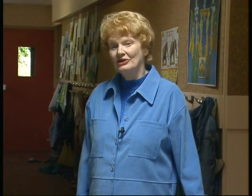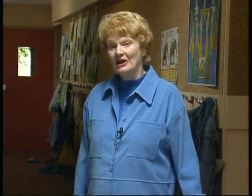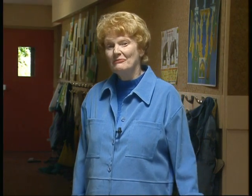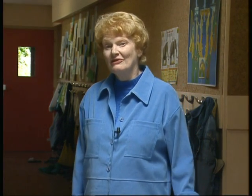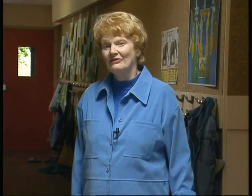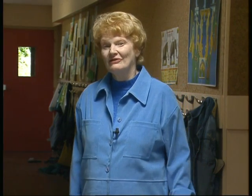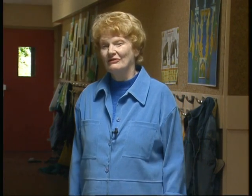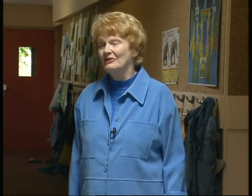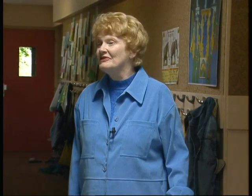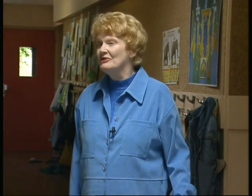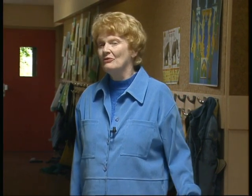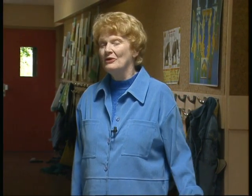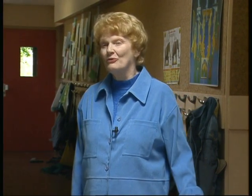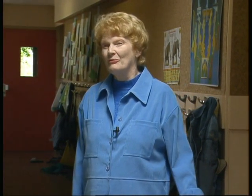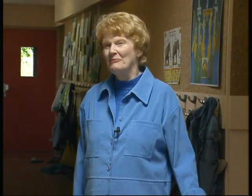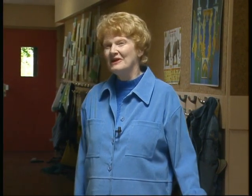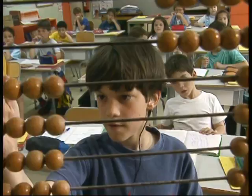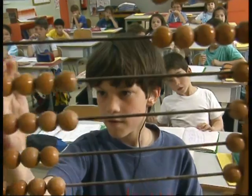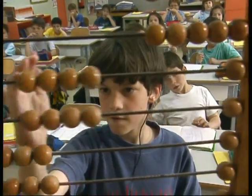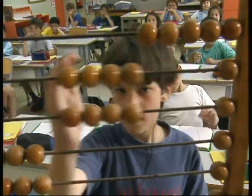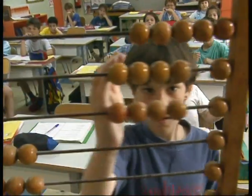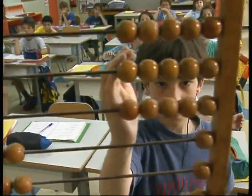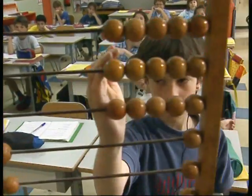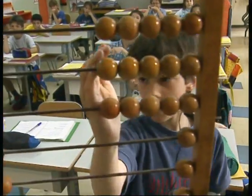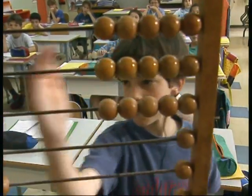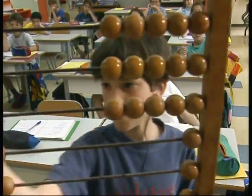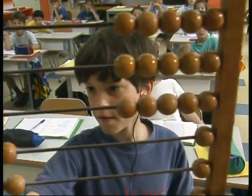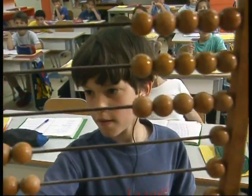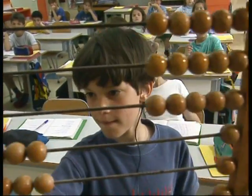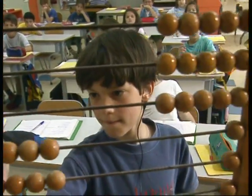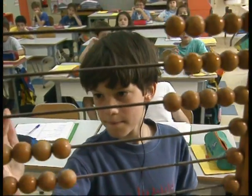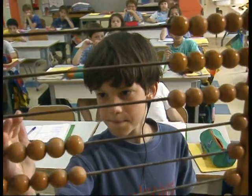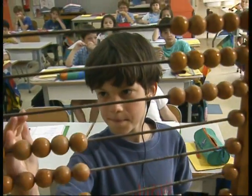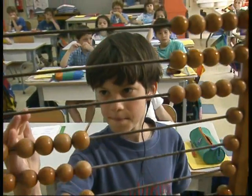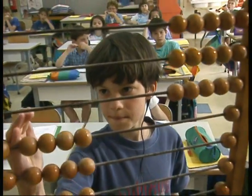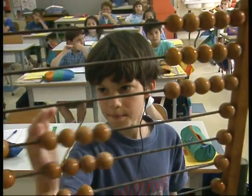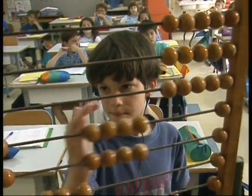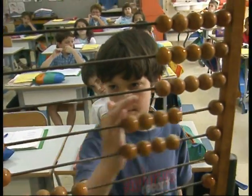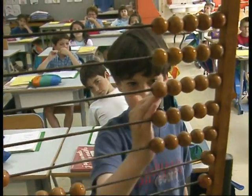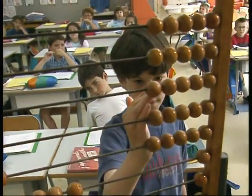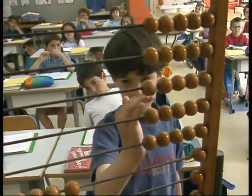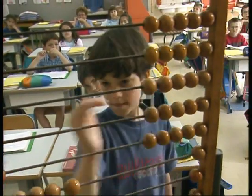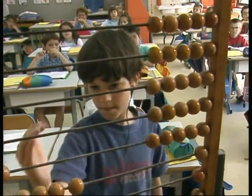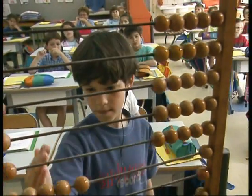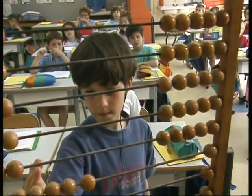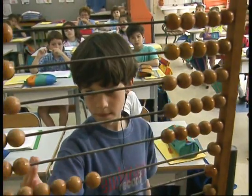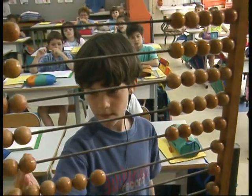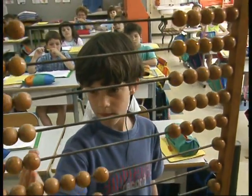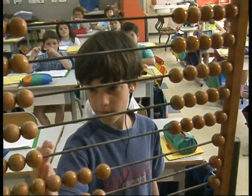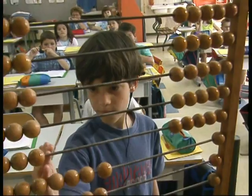cela, généralement, ici, Colas le comprend bien. Mais je ne suis pas là pour m'occuper de l'enfant